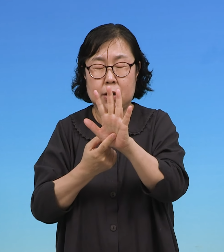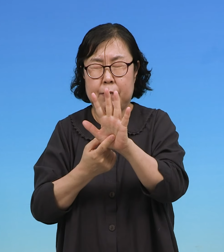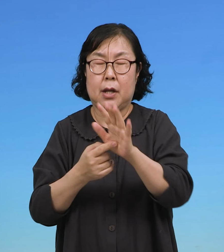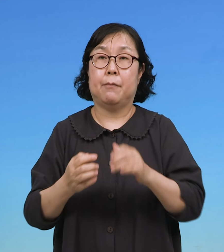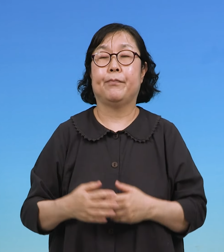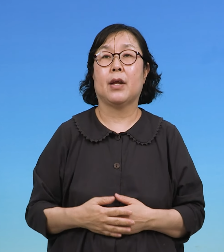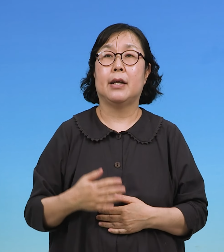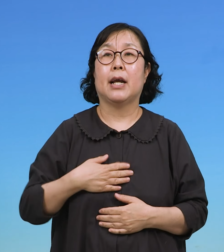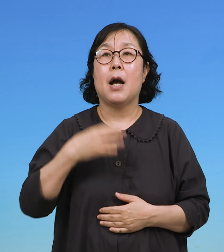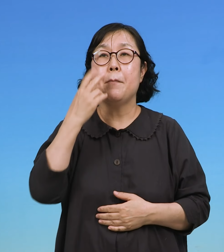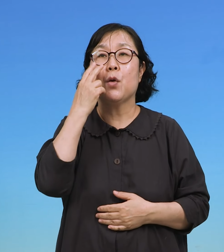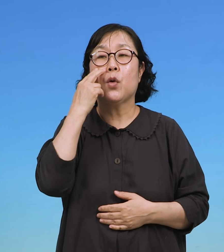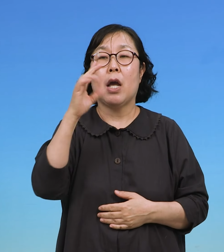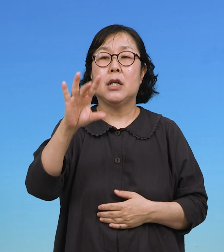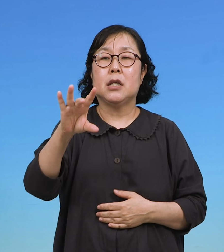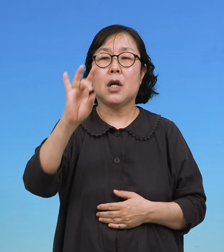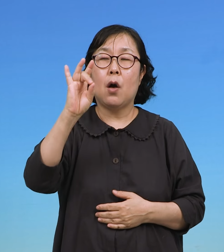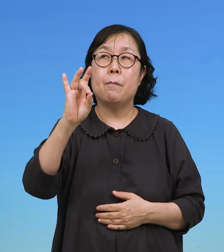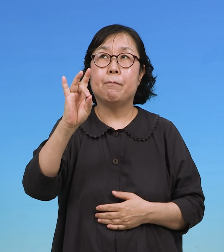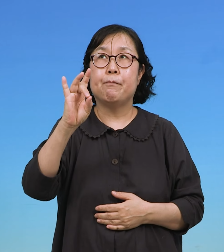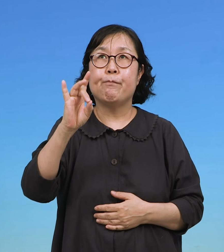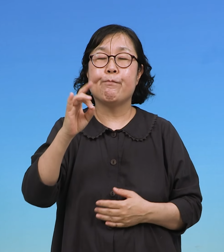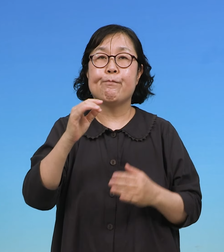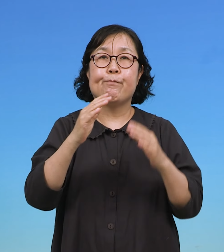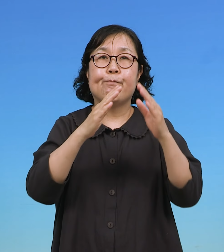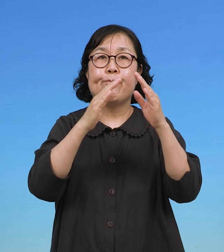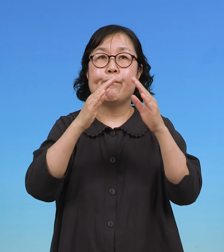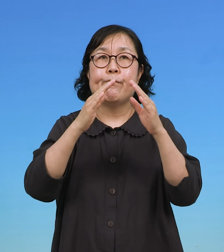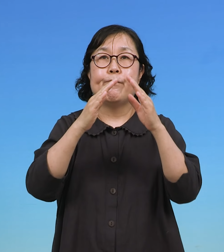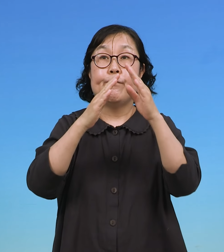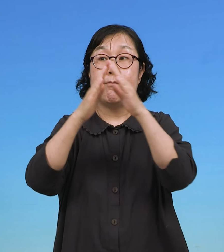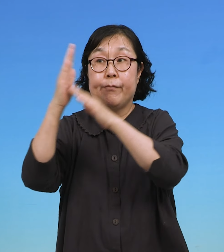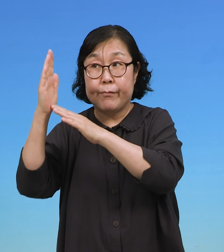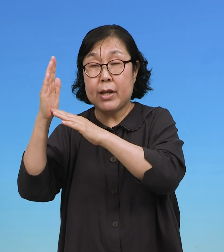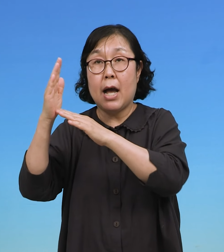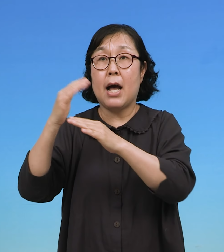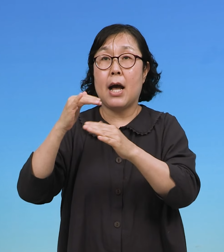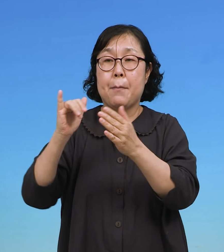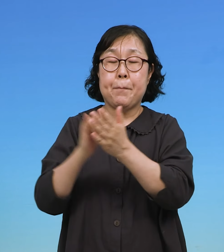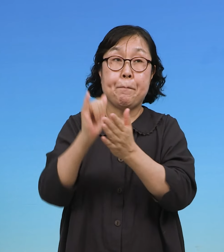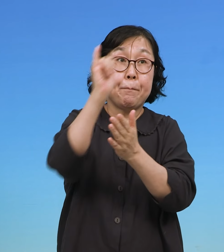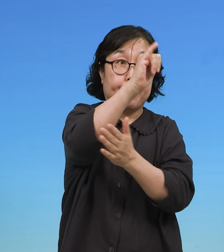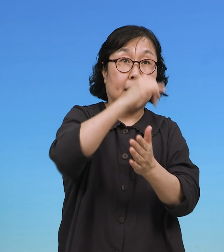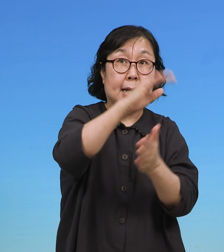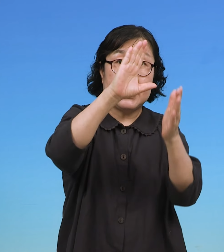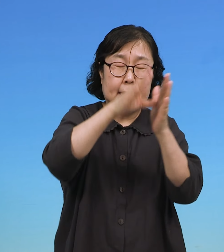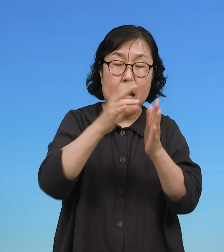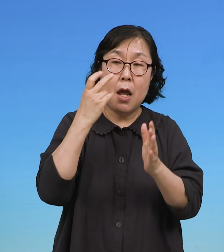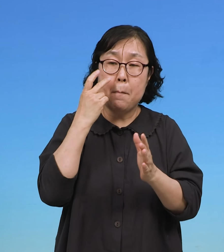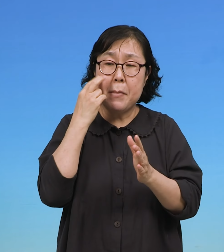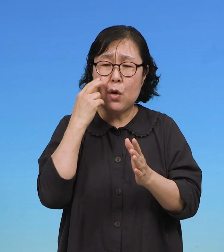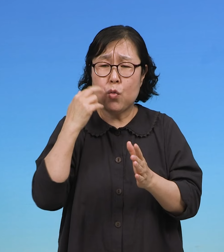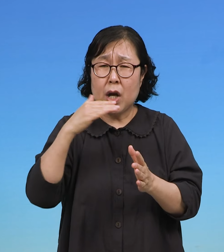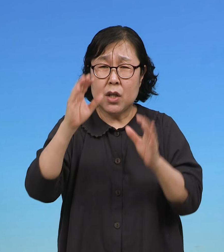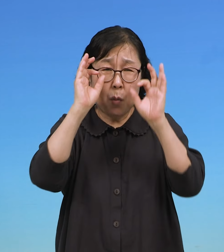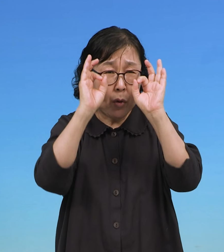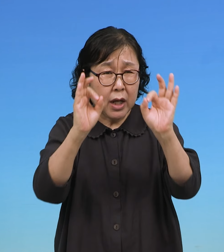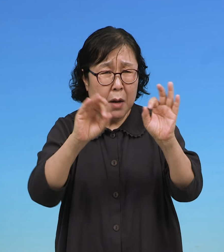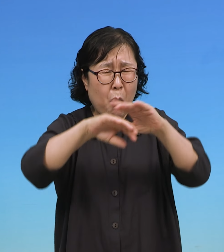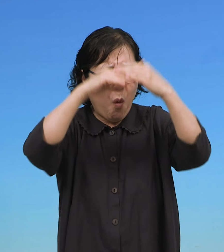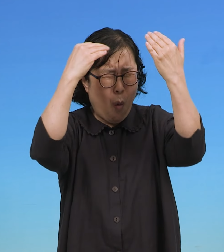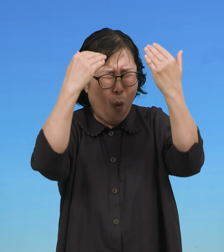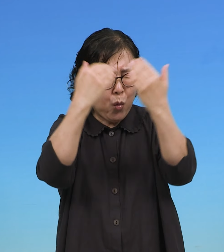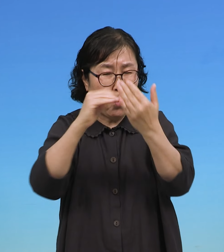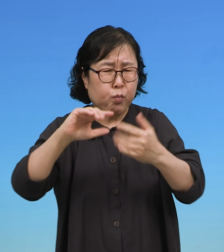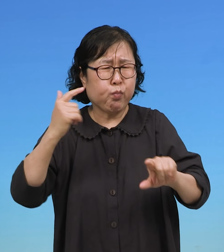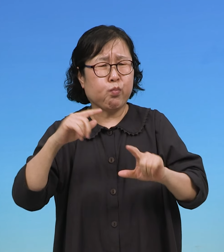제가 미국으로 처음 이민 갔을 때 이제 80년대 초에 미국 가보니까요, 모든 게 다 달라요. 모든